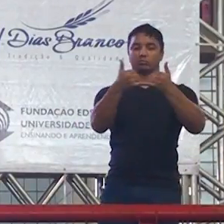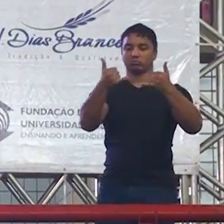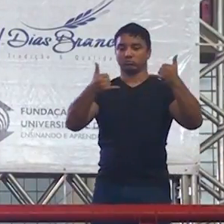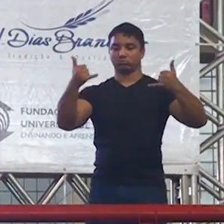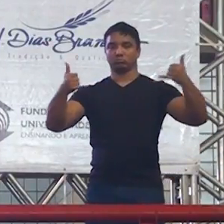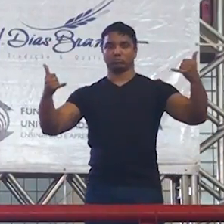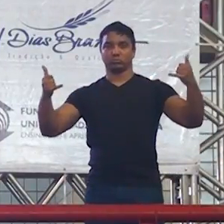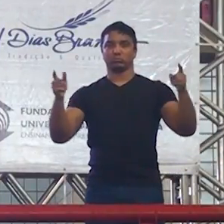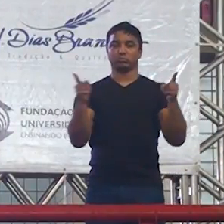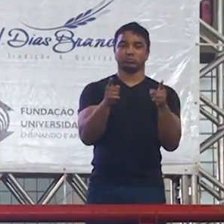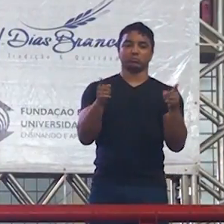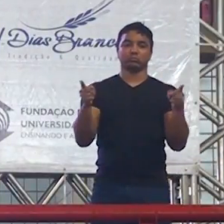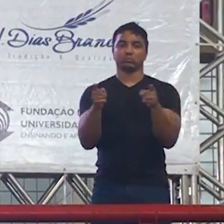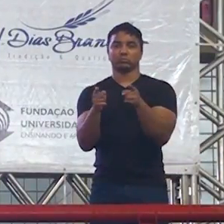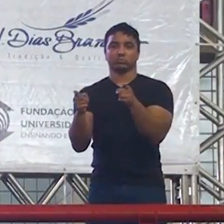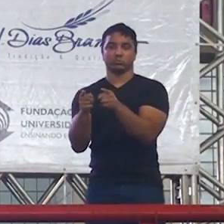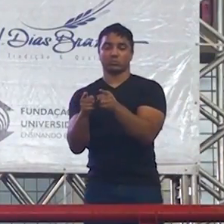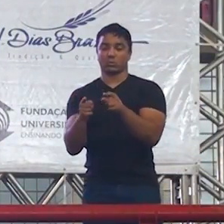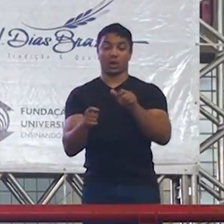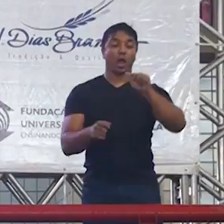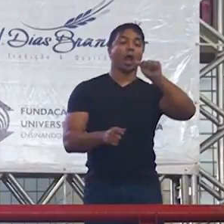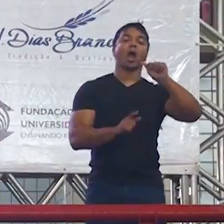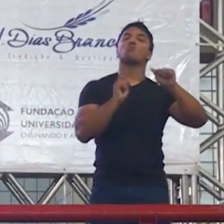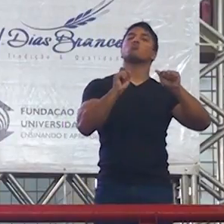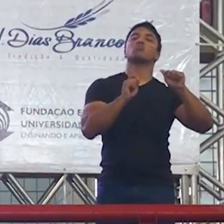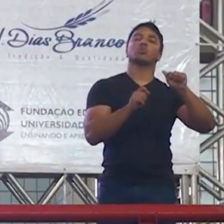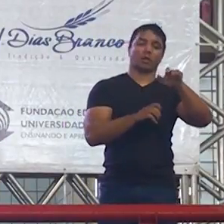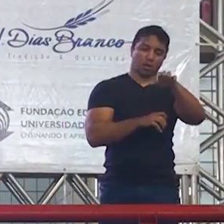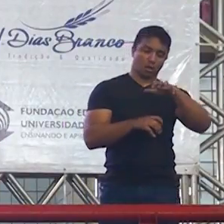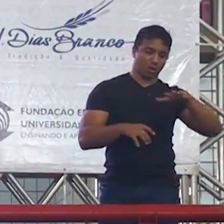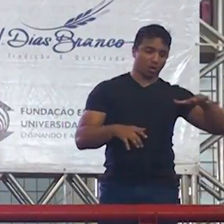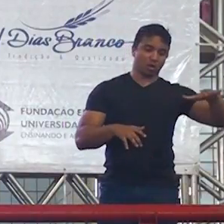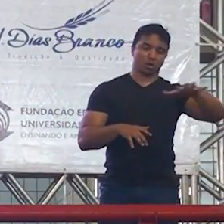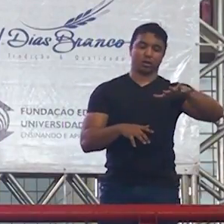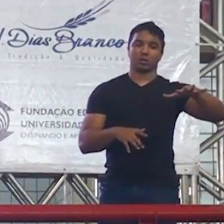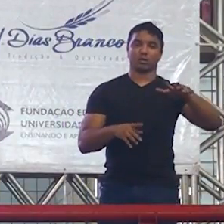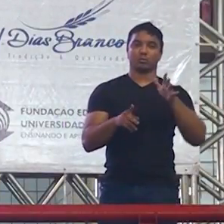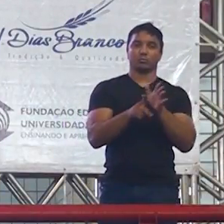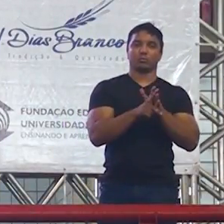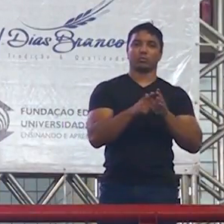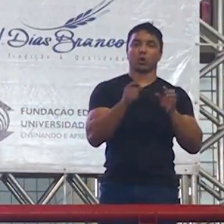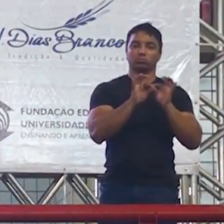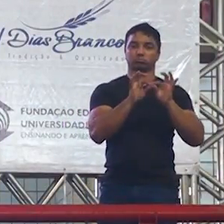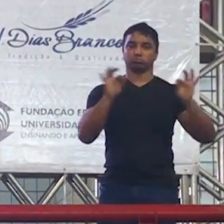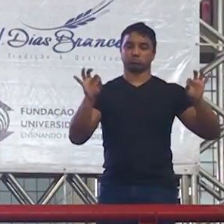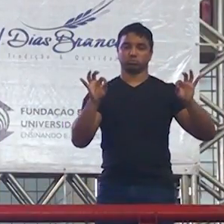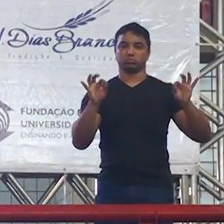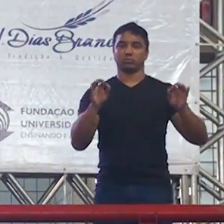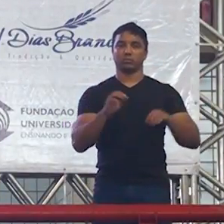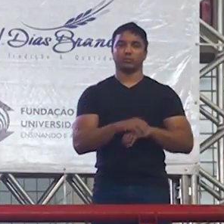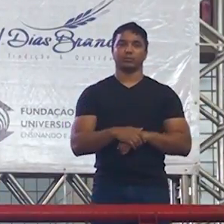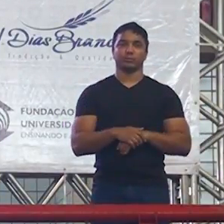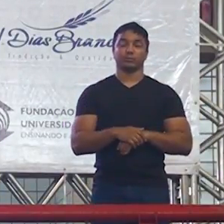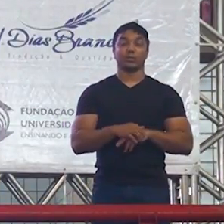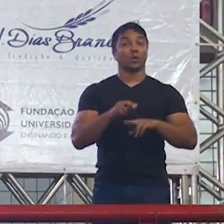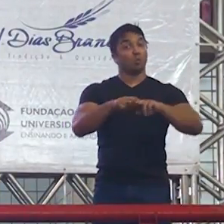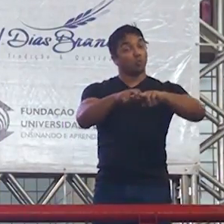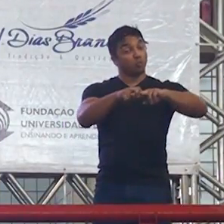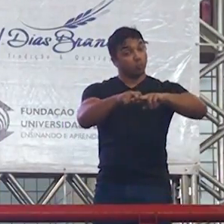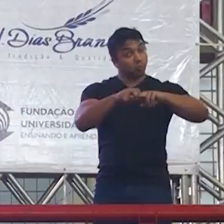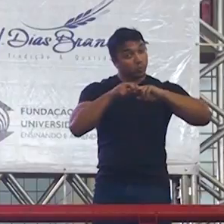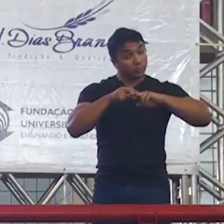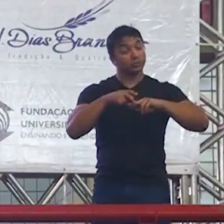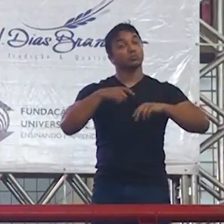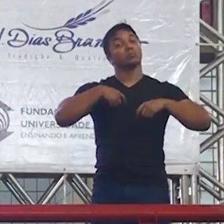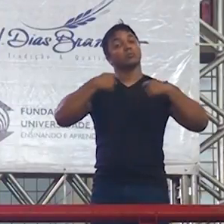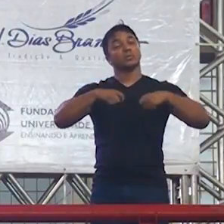E o que é A? É a área de secção transversal. É por isso, pessoal,